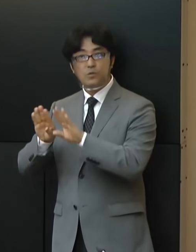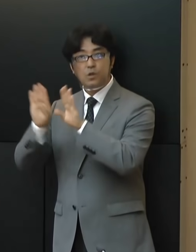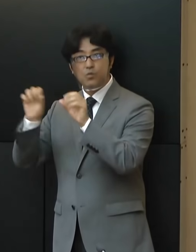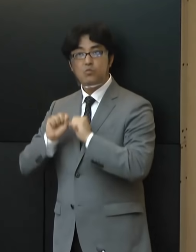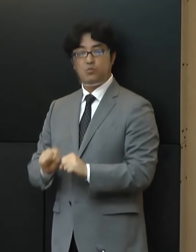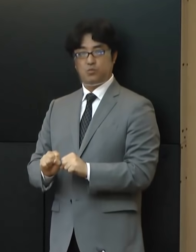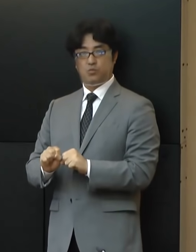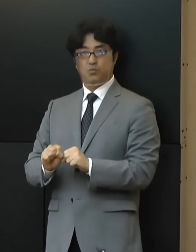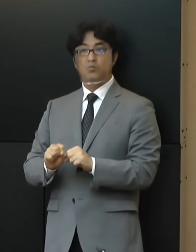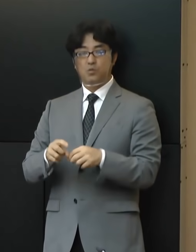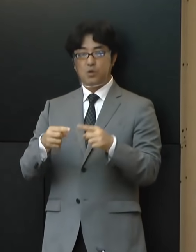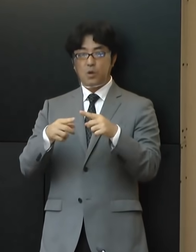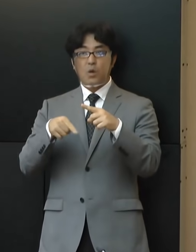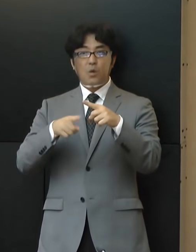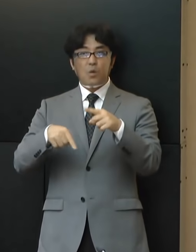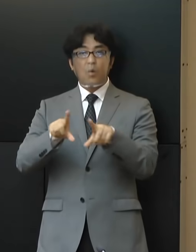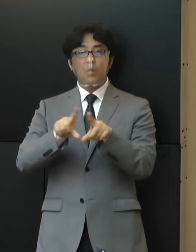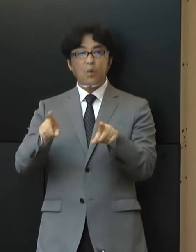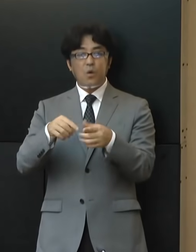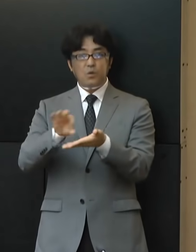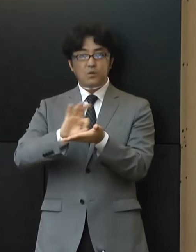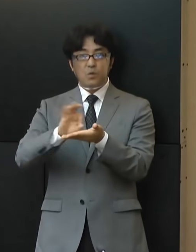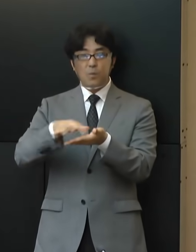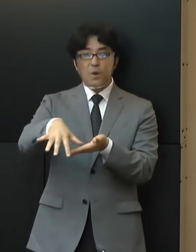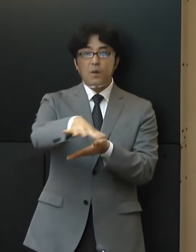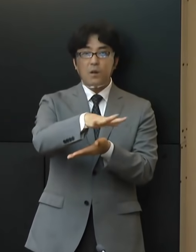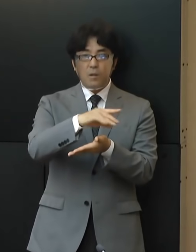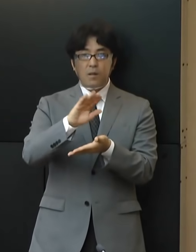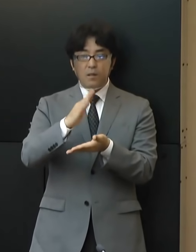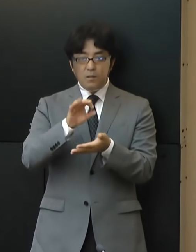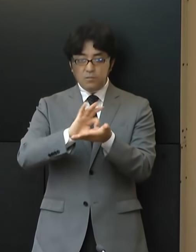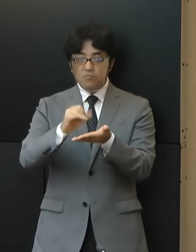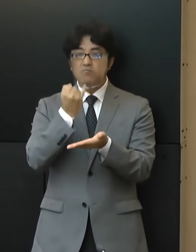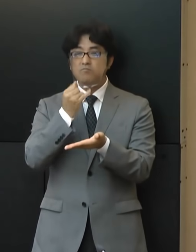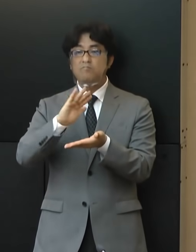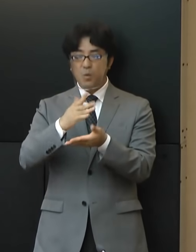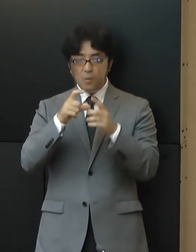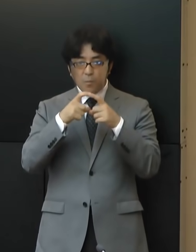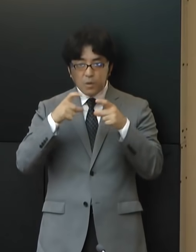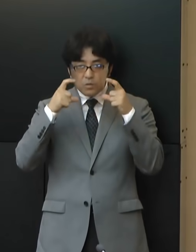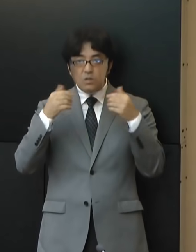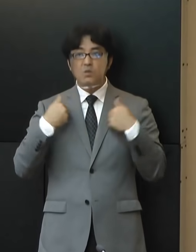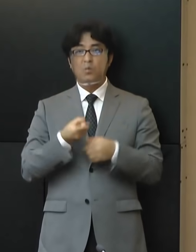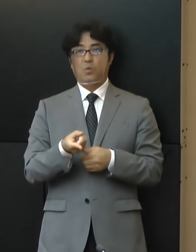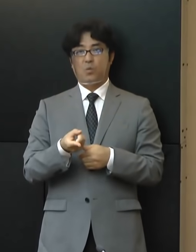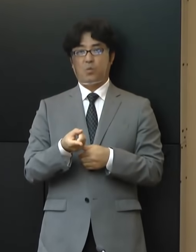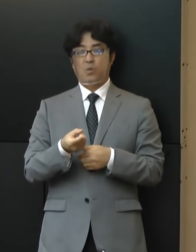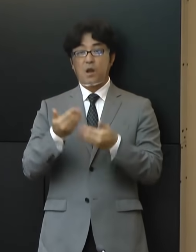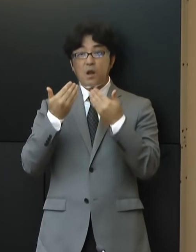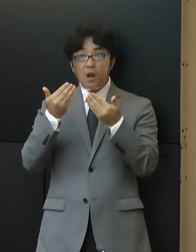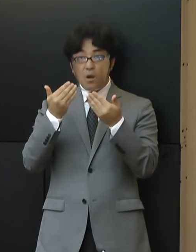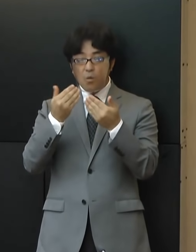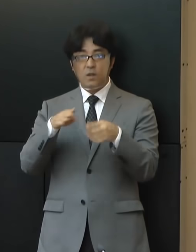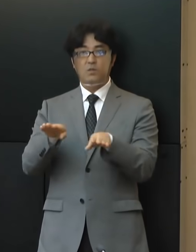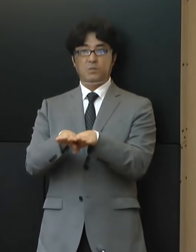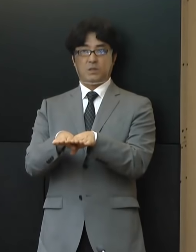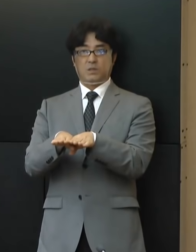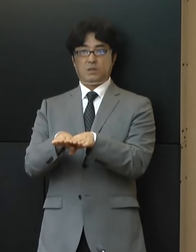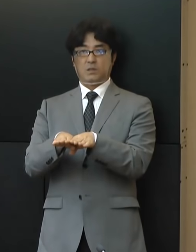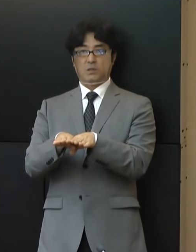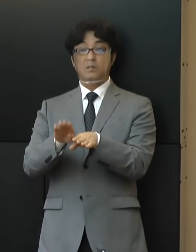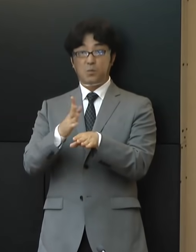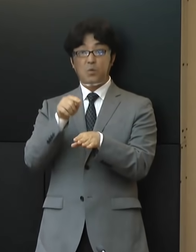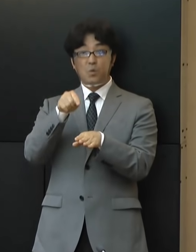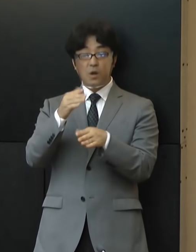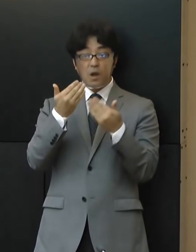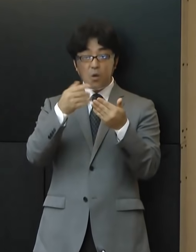共空間では引き続きマスク着用を推奨いたします。休校については継続しますけれども、登校日を設定して少人